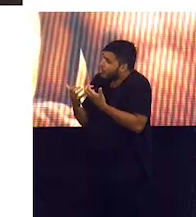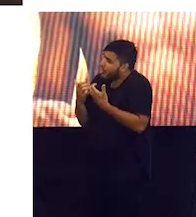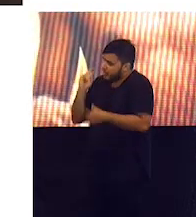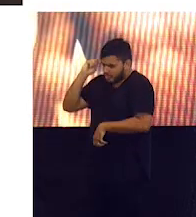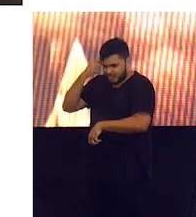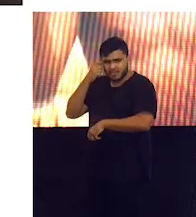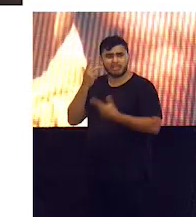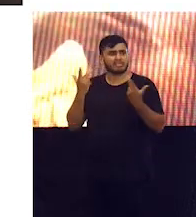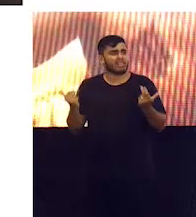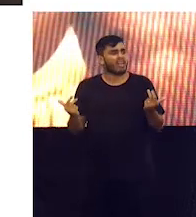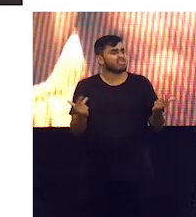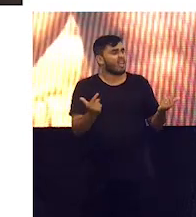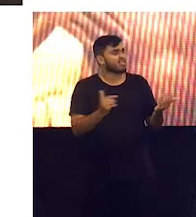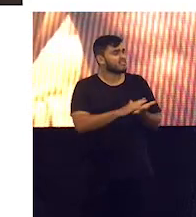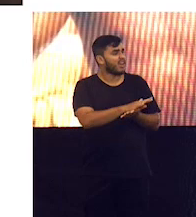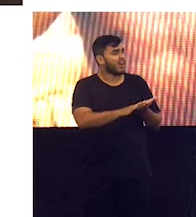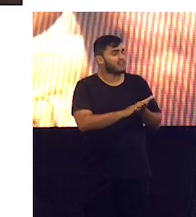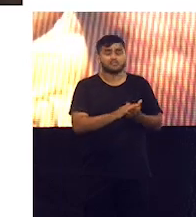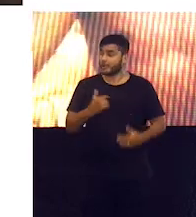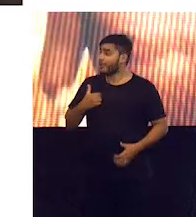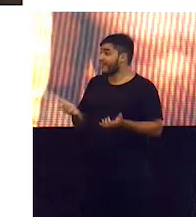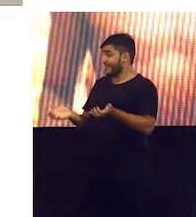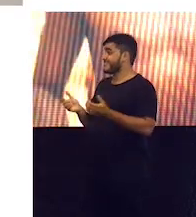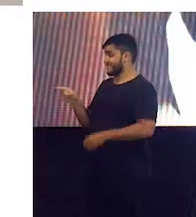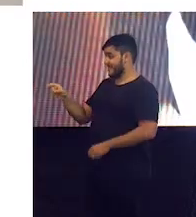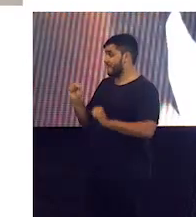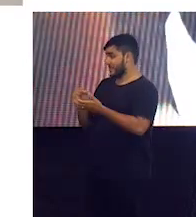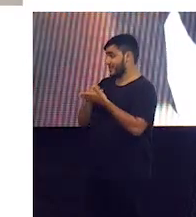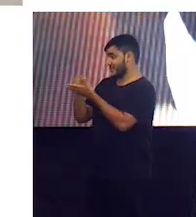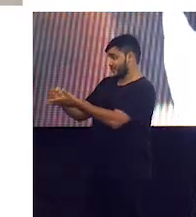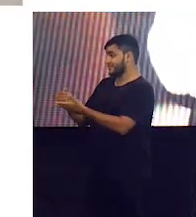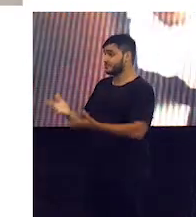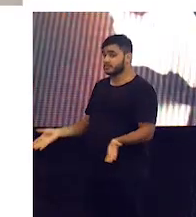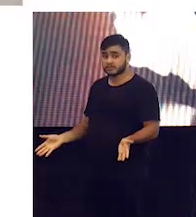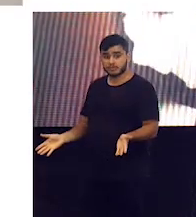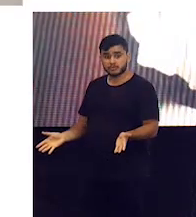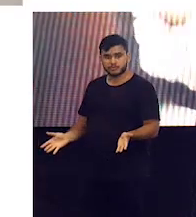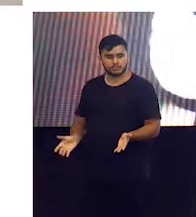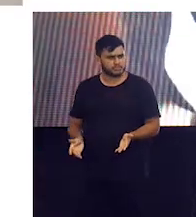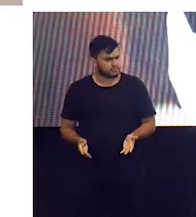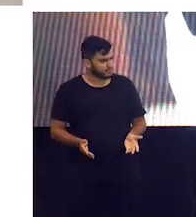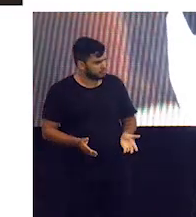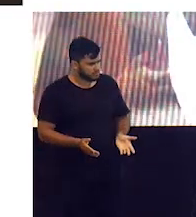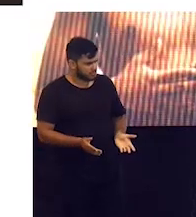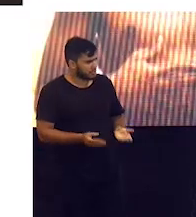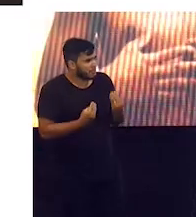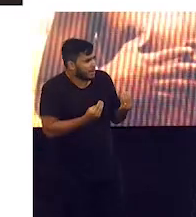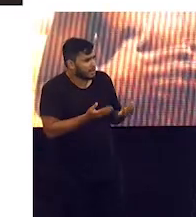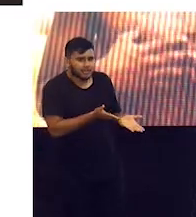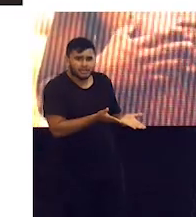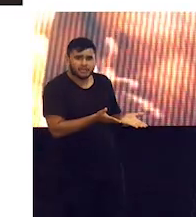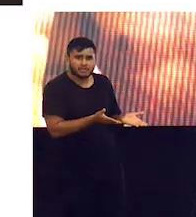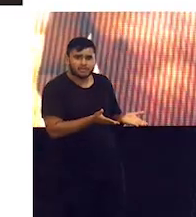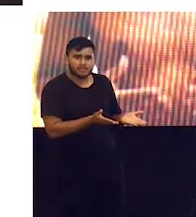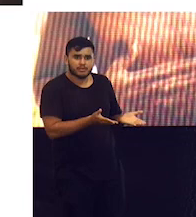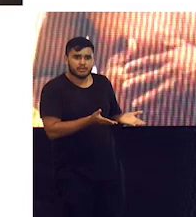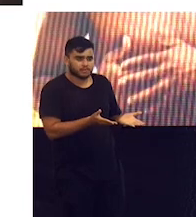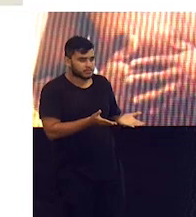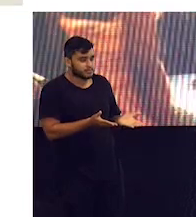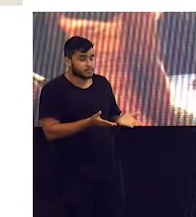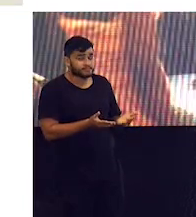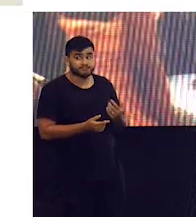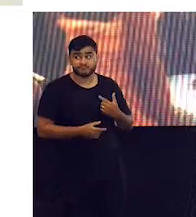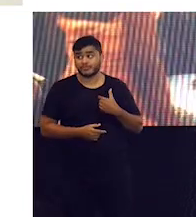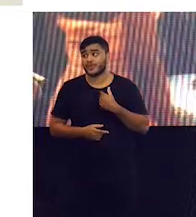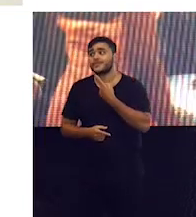entediante, tá um saco. Aí se você souber de alguém que queira, alguém pra indicar... Mas pra que vocês querem alguém pra escravizar vocês, gente? É uma cara